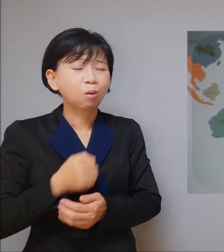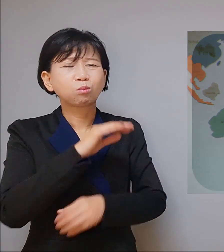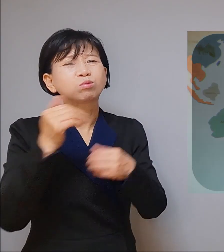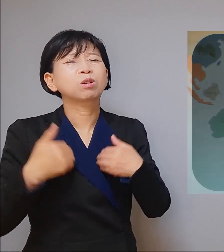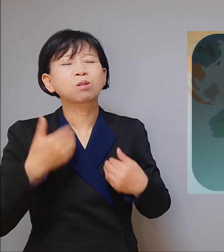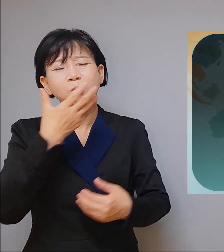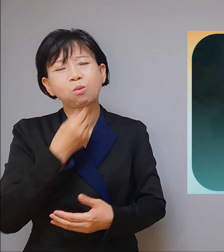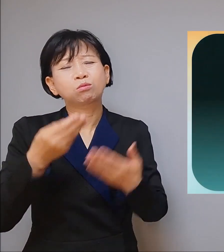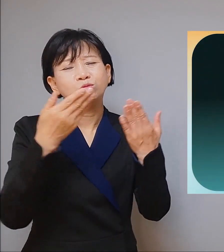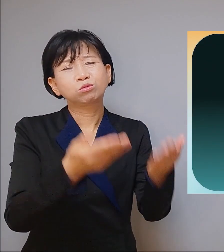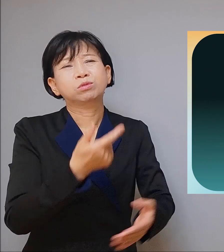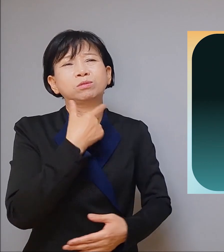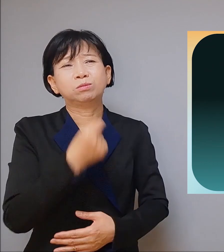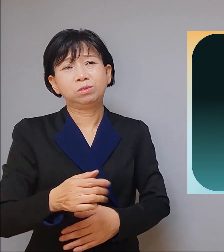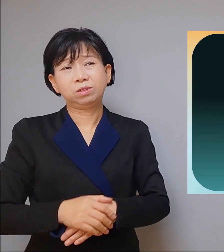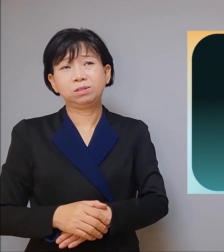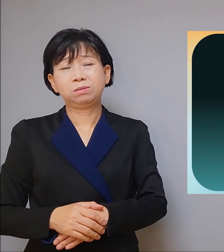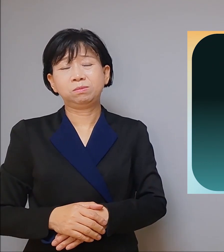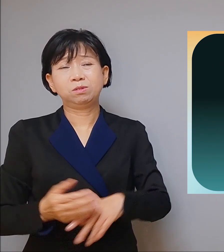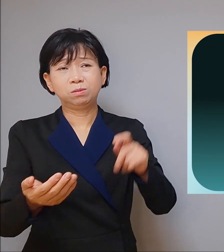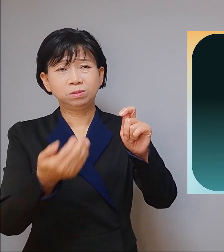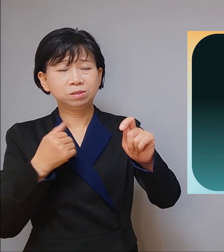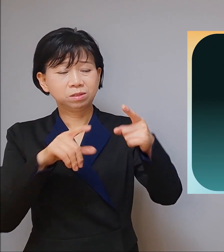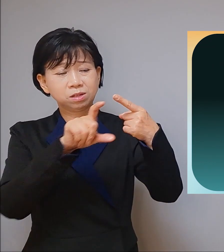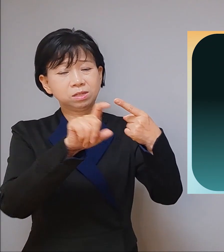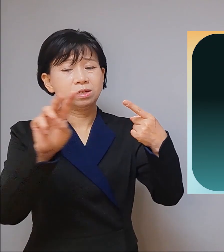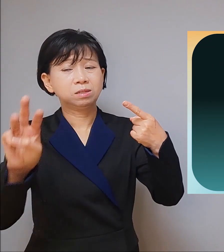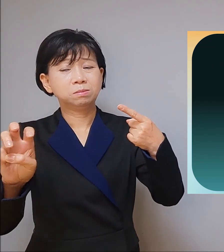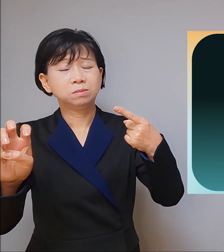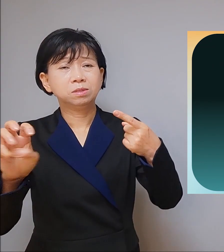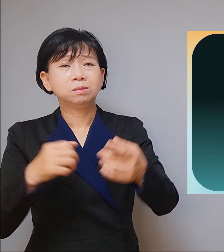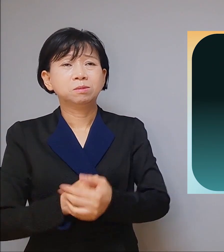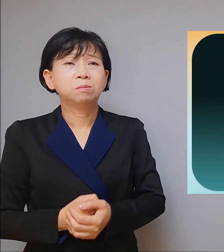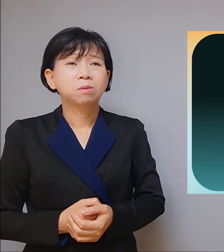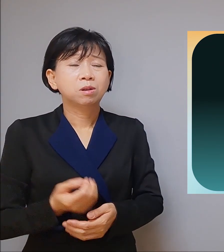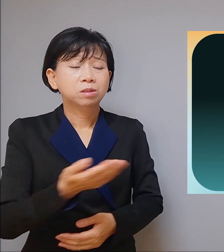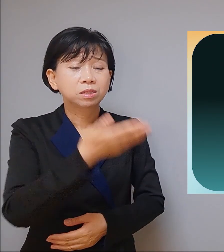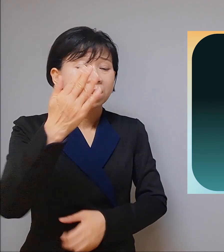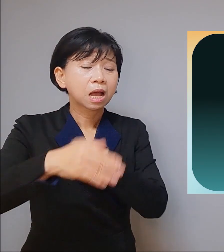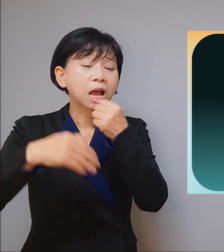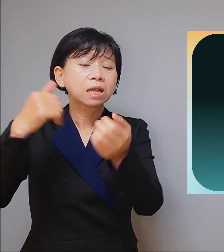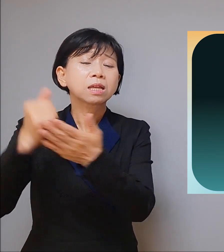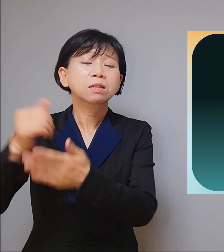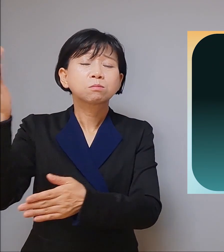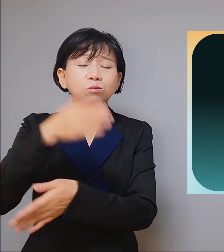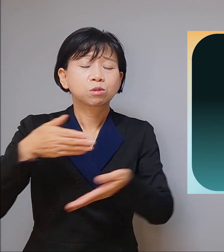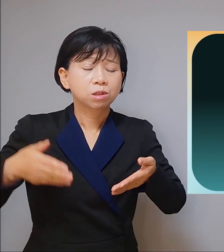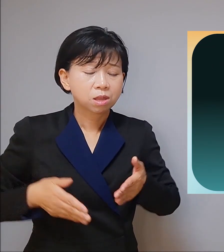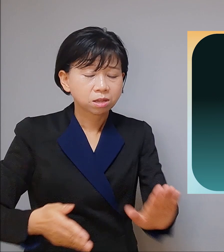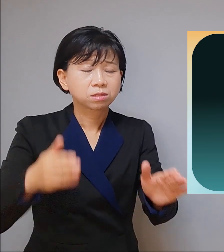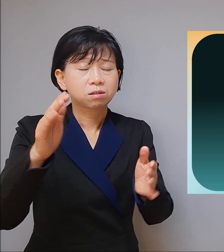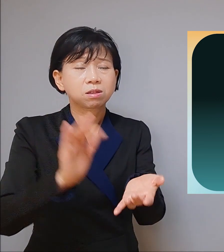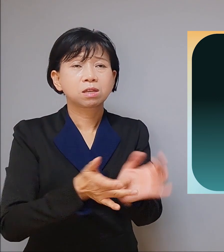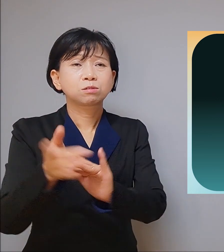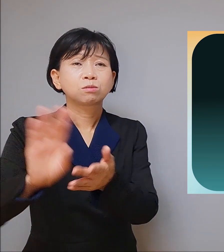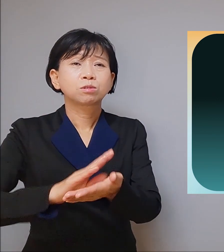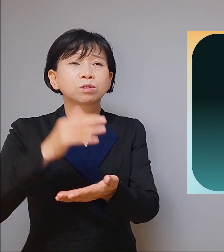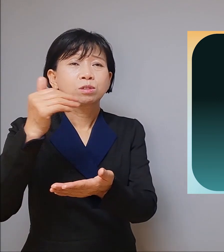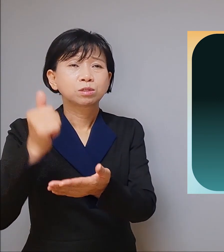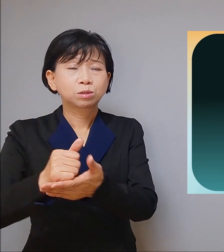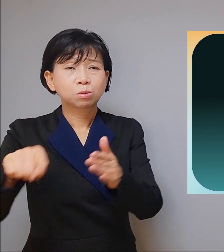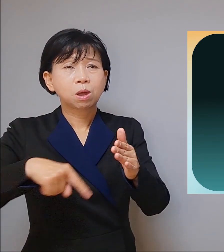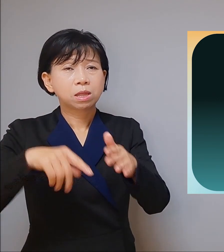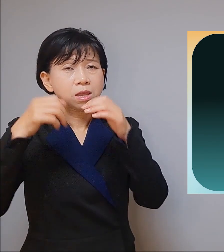1장 30절 말씀에 보니 너희는 하나님으로부터 나서 그리스도 예수 안에 있고 예수는 하나님으로부터